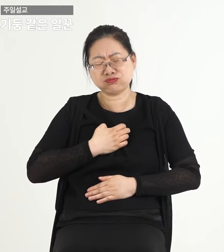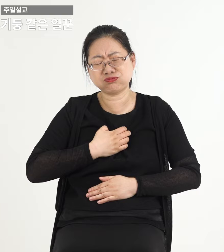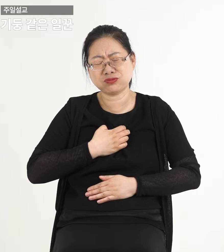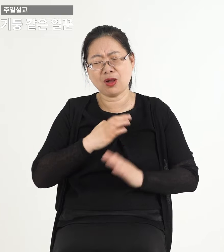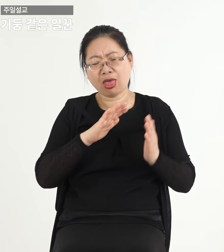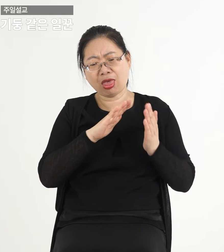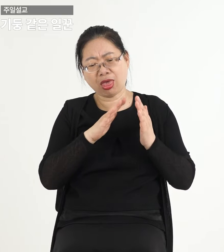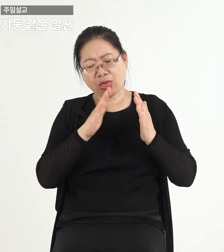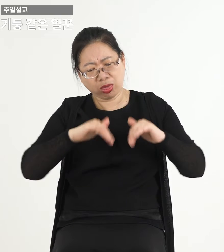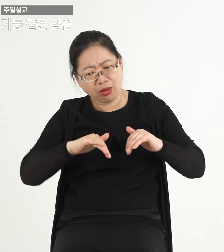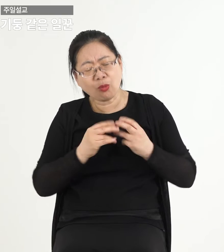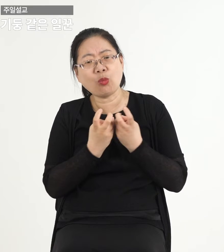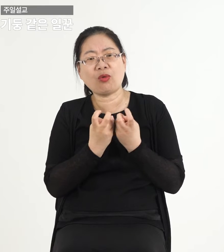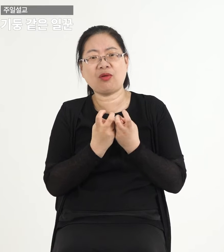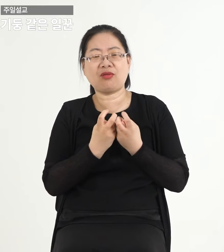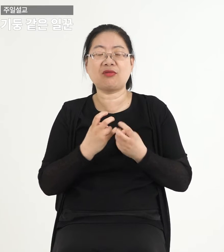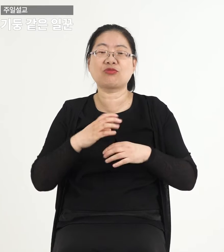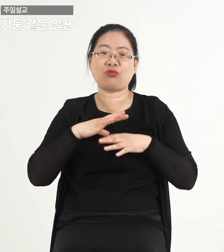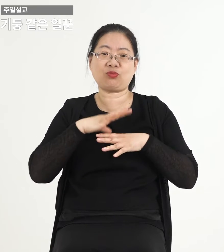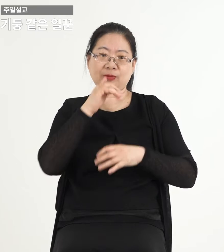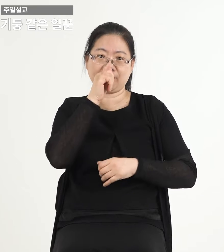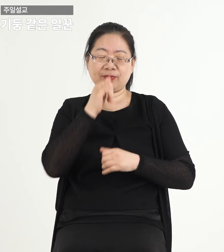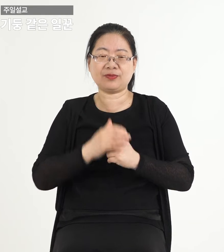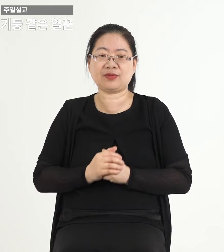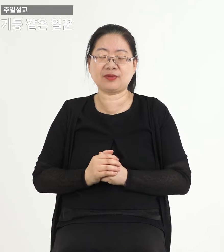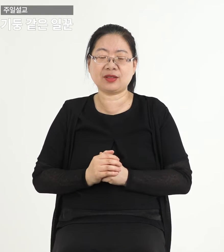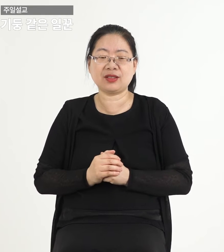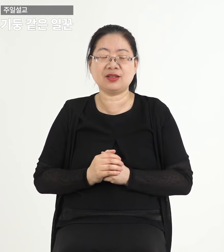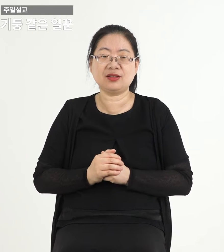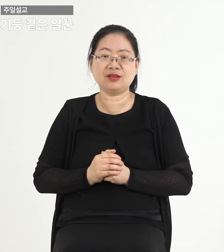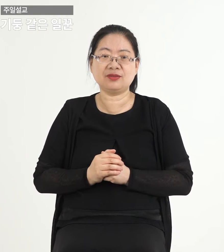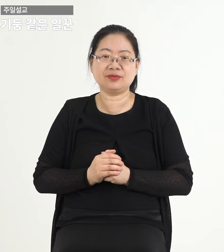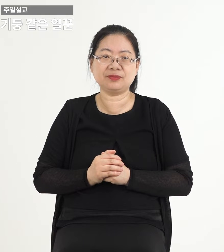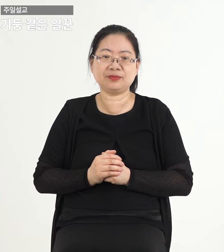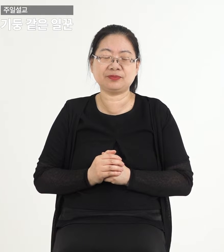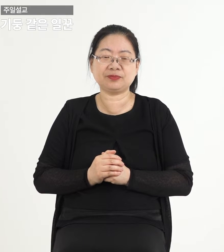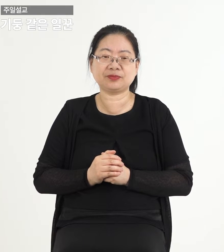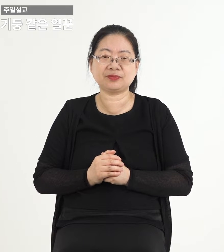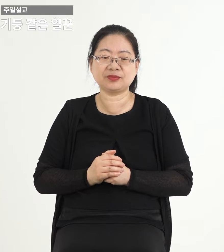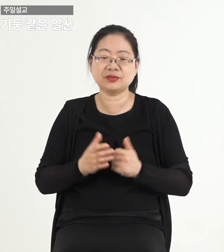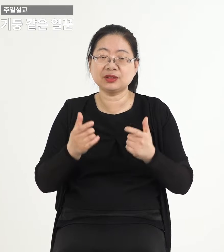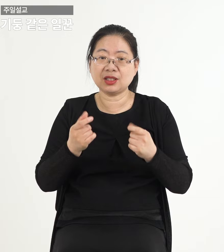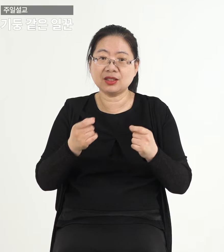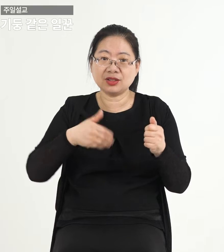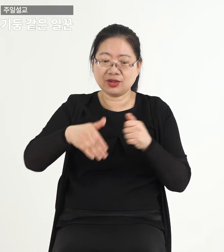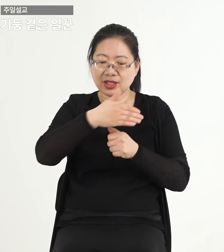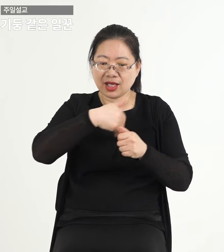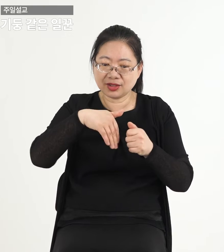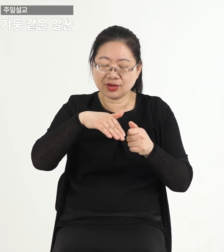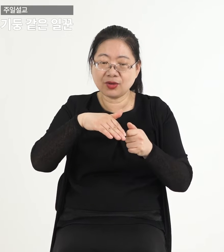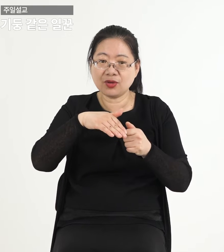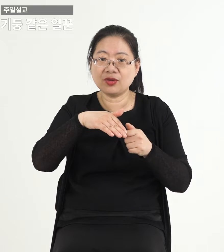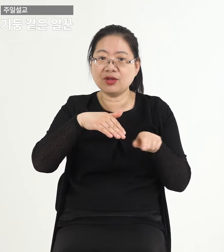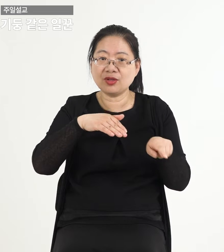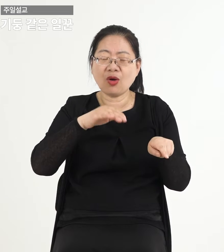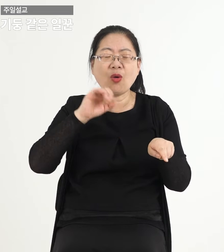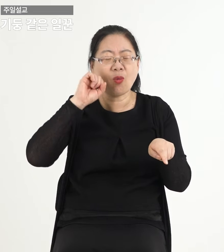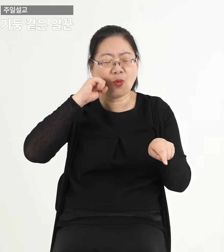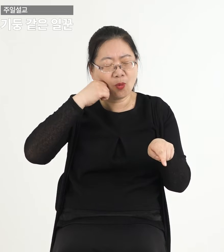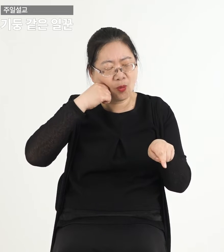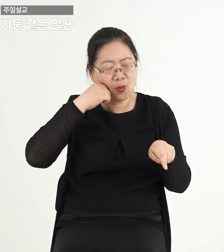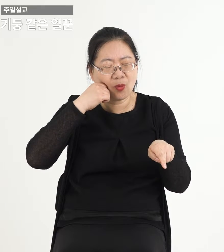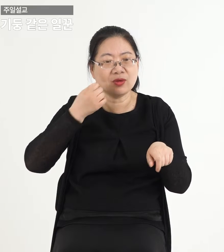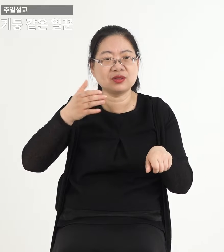있죠. 근데 이런 물리적인 어려움도 이 도시 사람들에게는 굉장히 큰